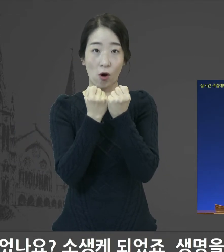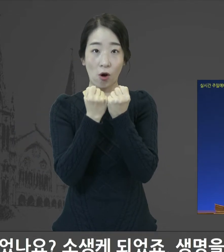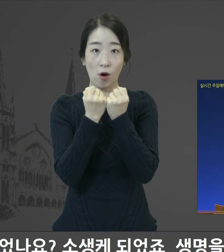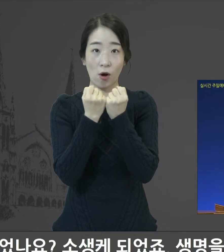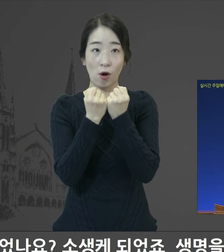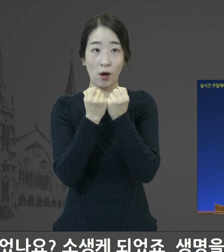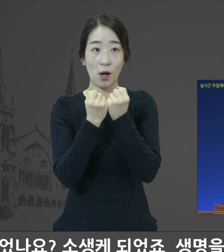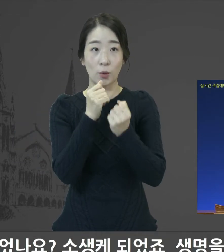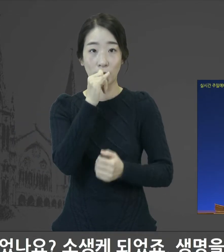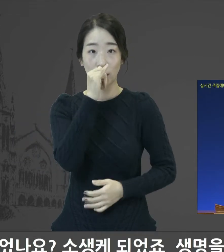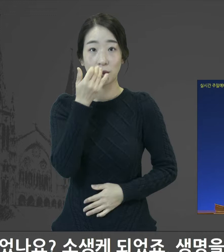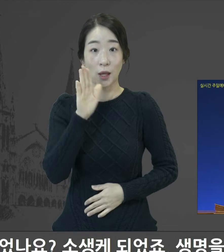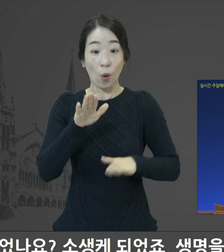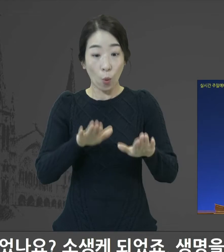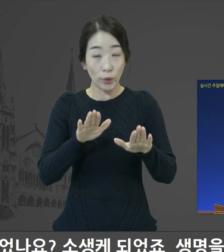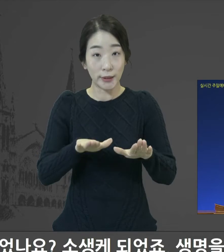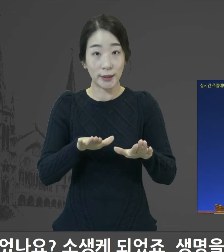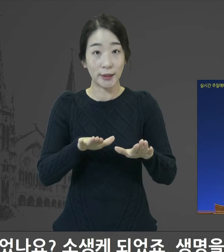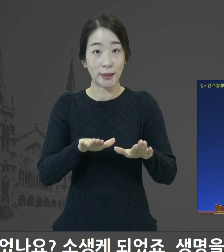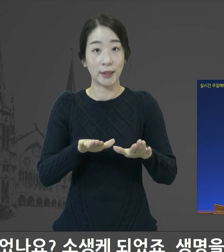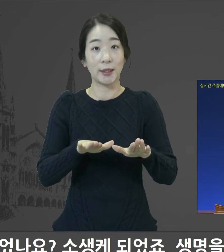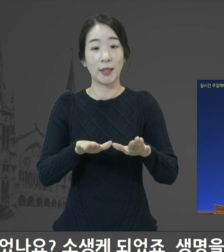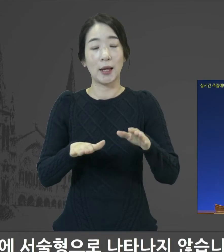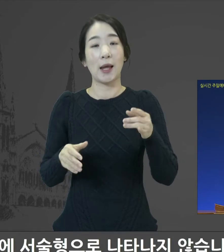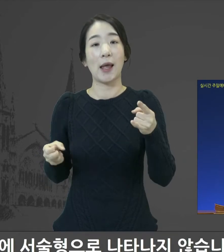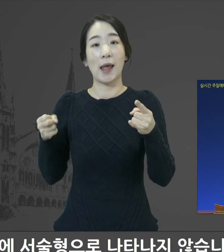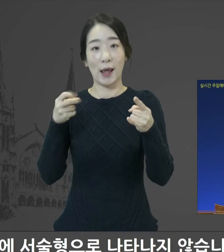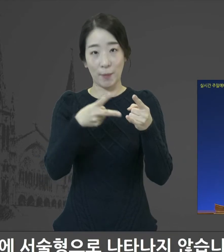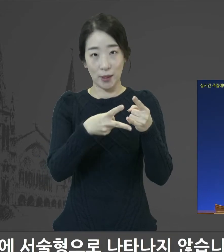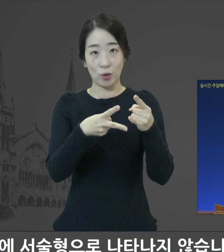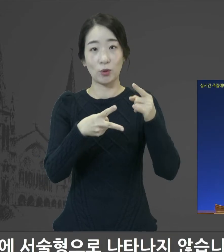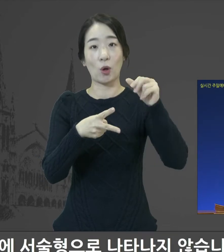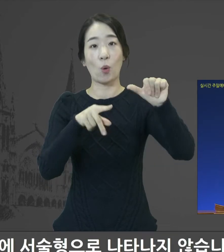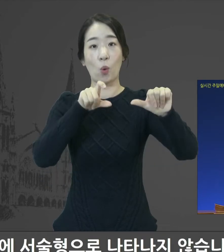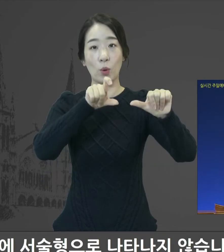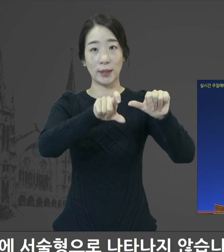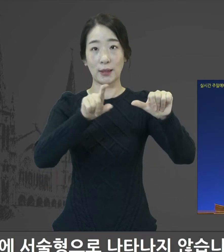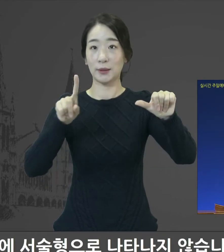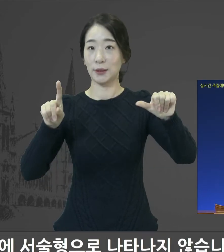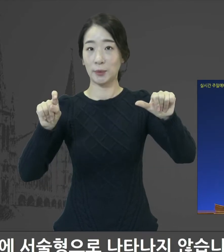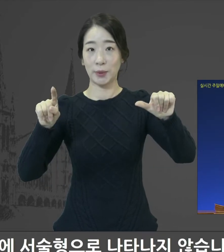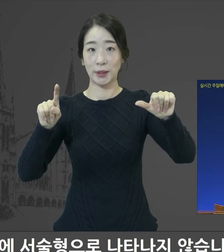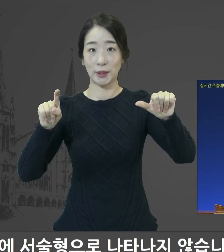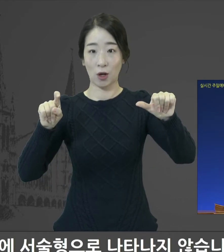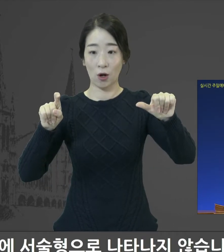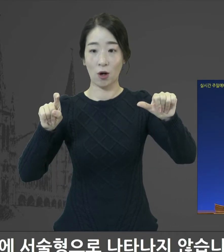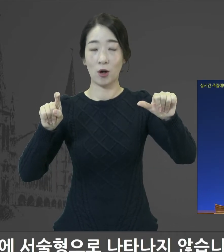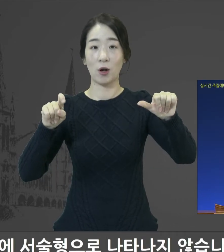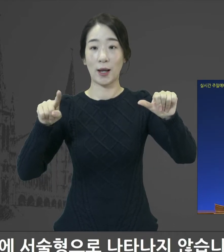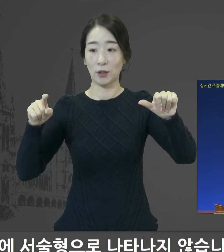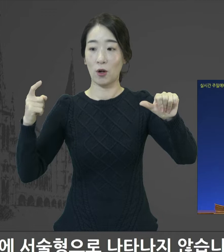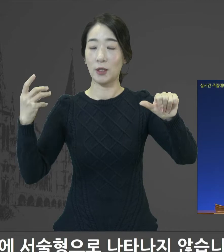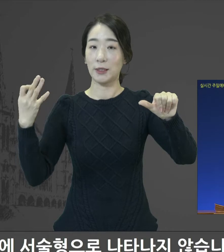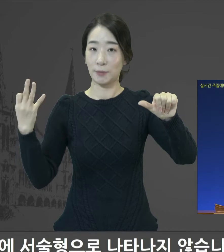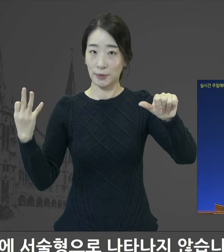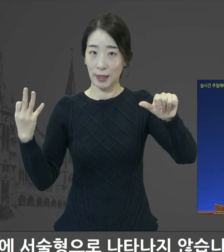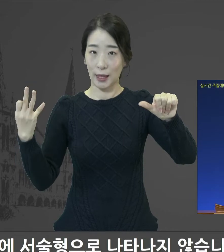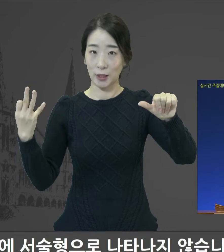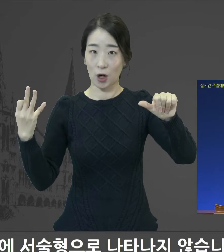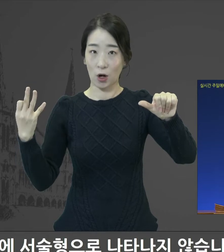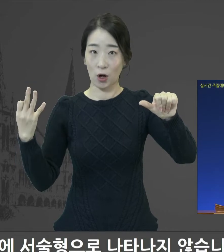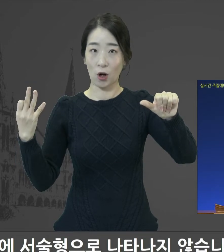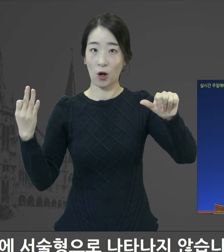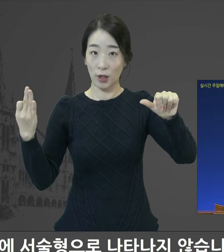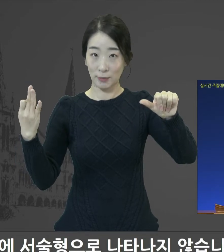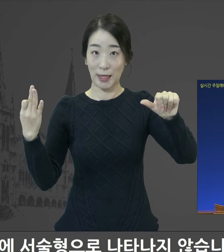나타나느냐? 오늘 본문에 나타납니다. 에베소서 5장 11절에서 14절 사이에